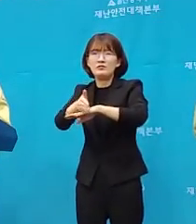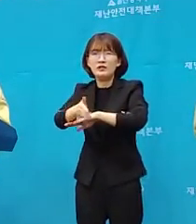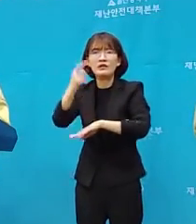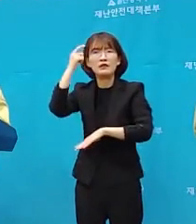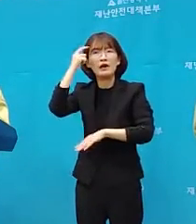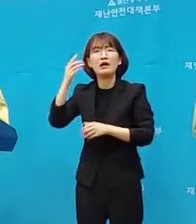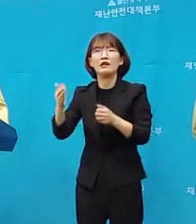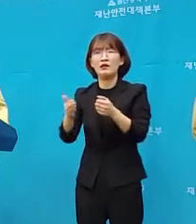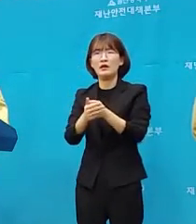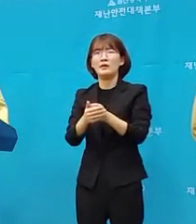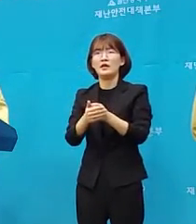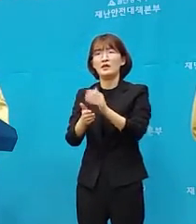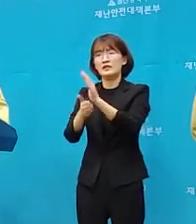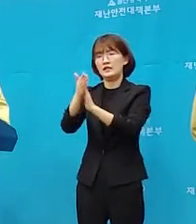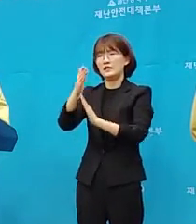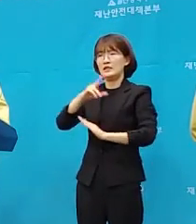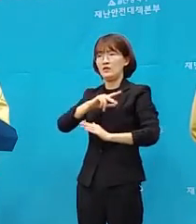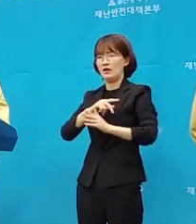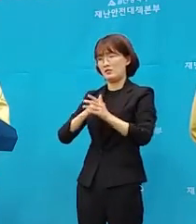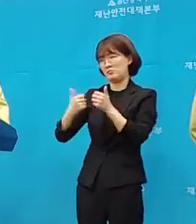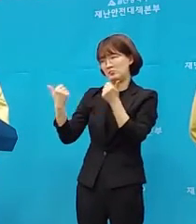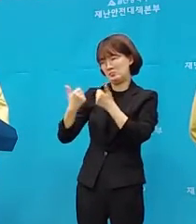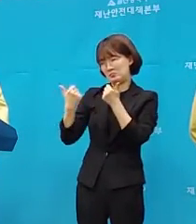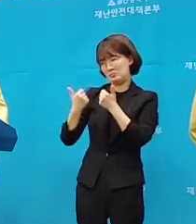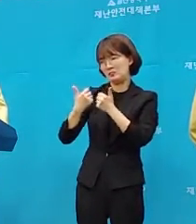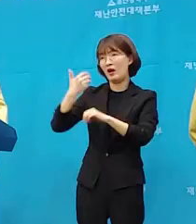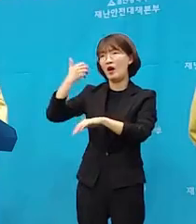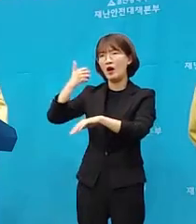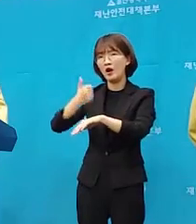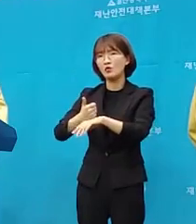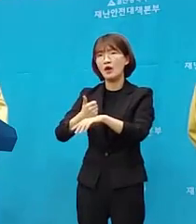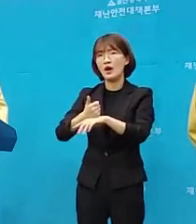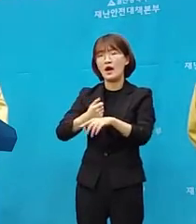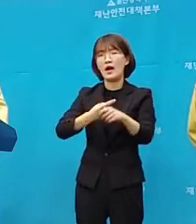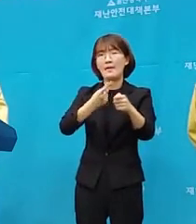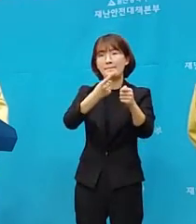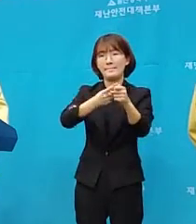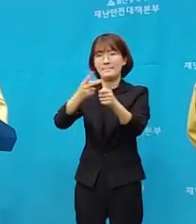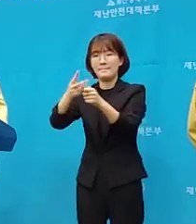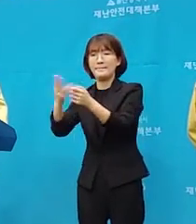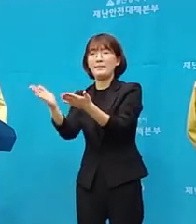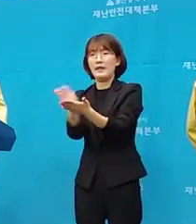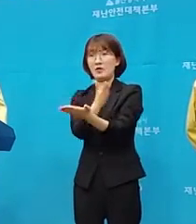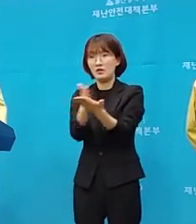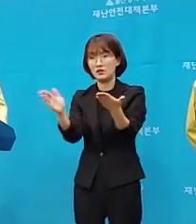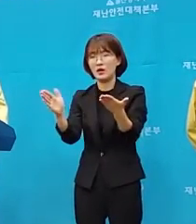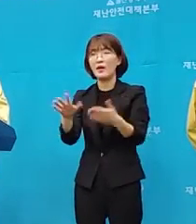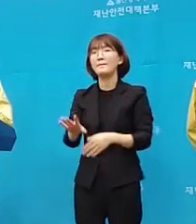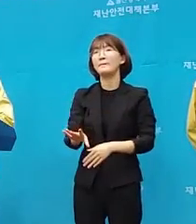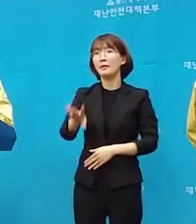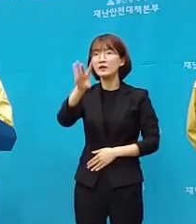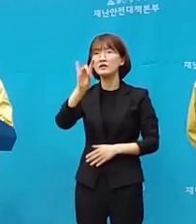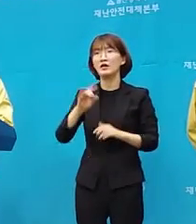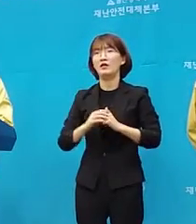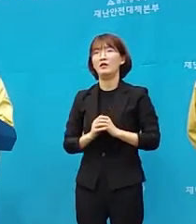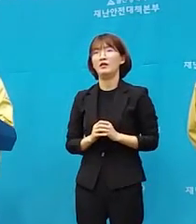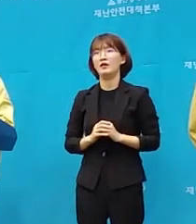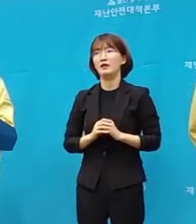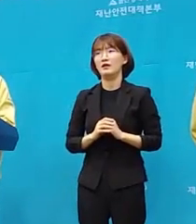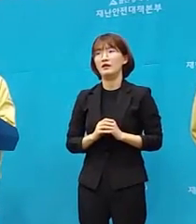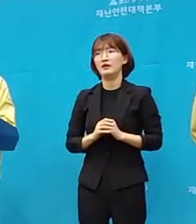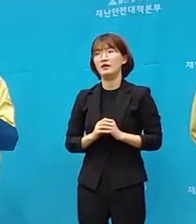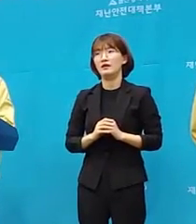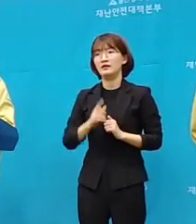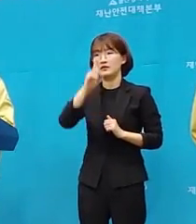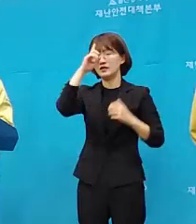생각으로 시의회와 협의 끝에 두 번으로 갈라서 우선